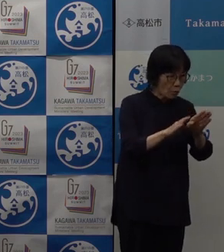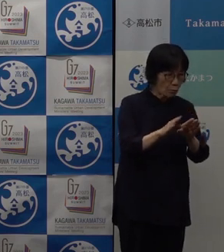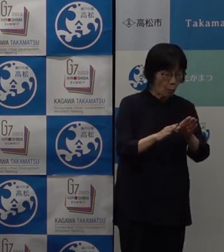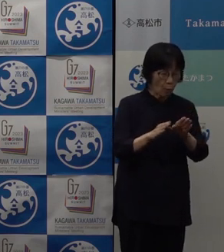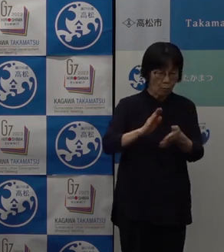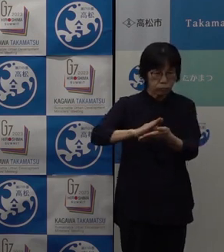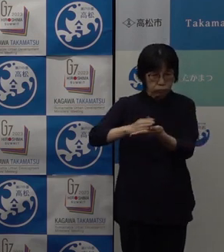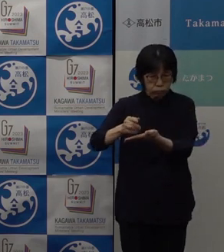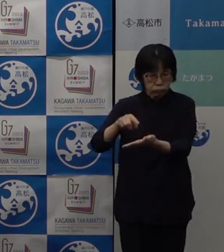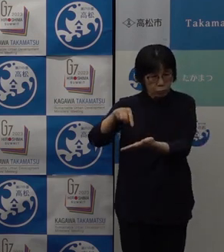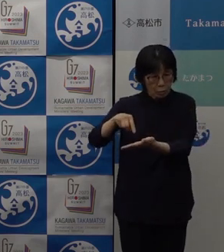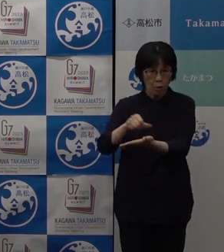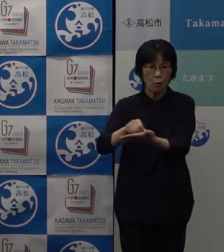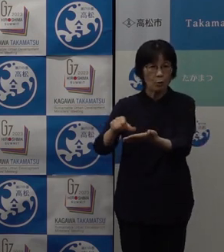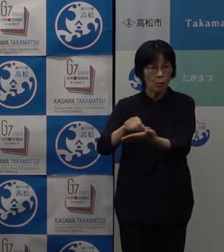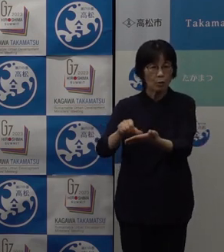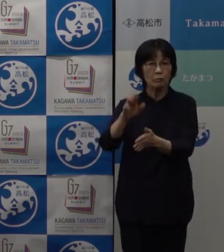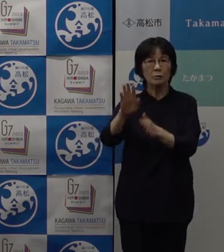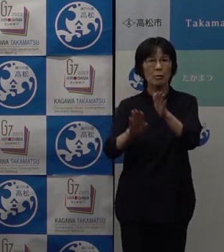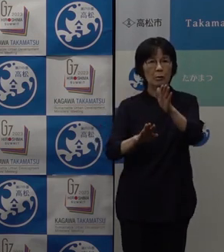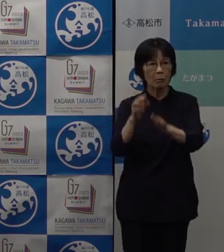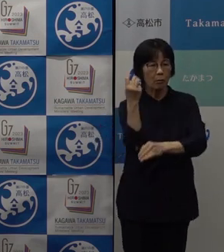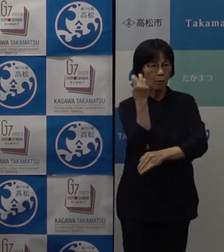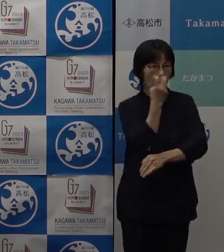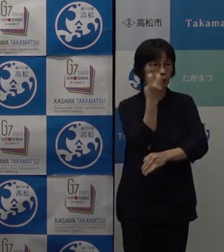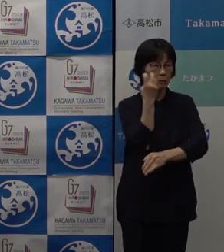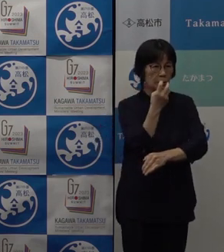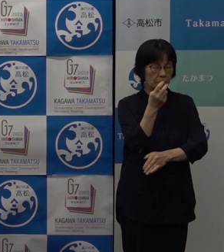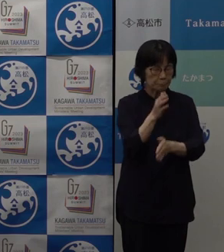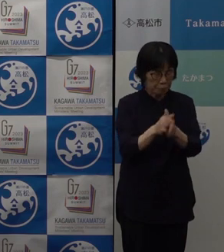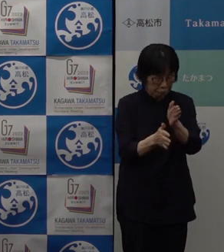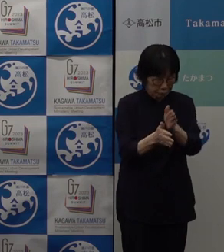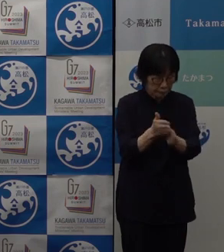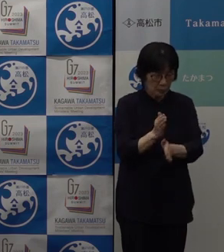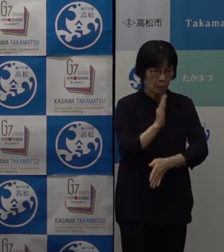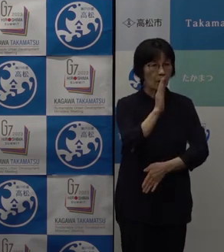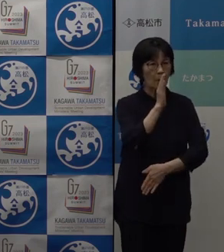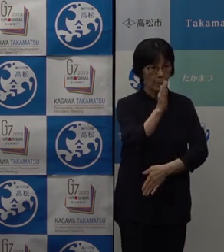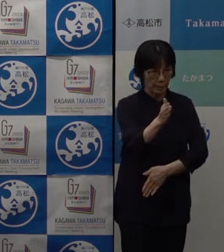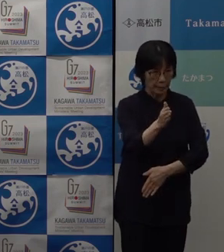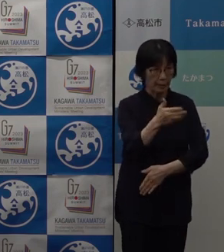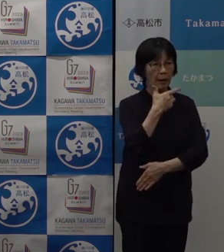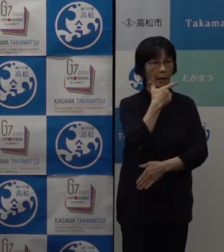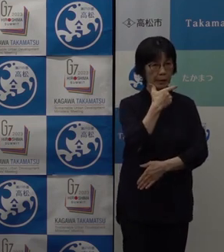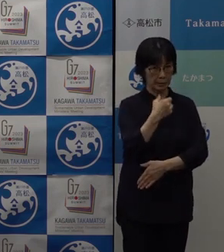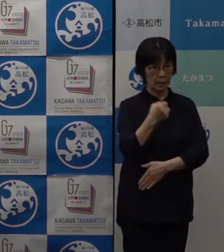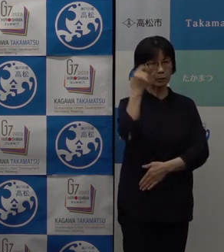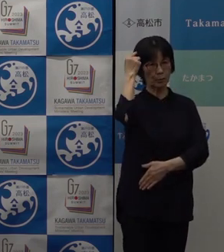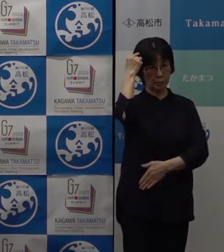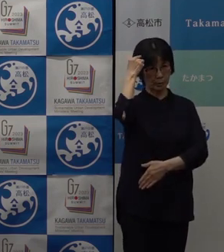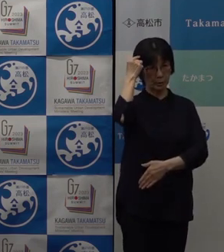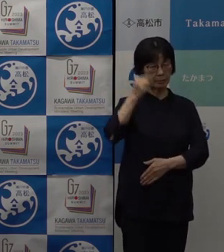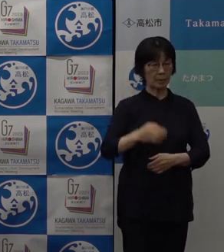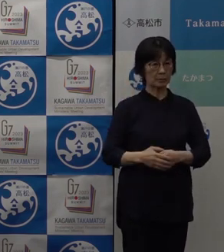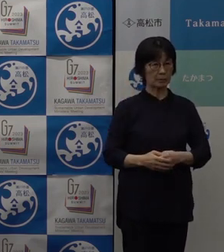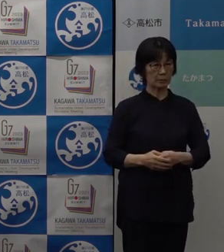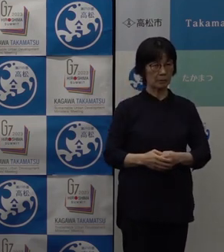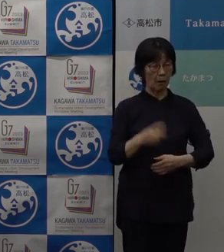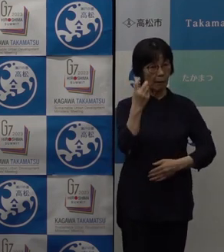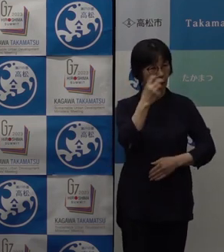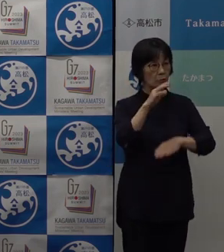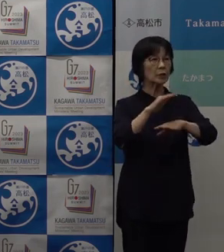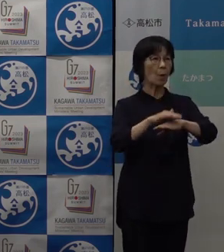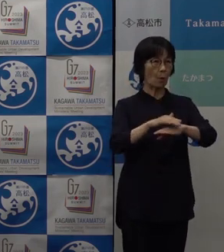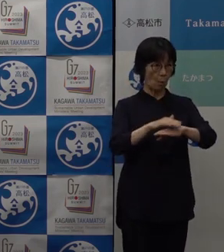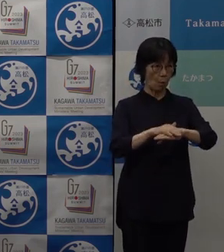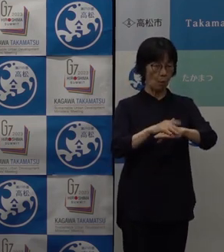座の登録状況の確認を今一度お願いをいたしたいというふうに存じます。確認方法につき